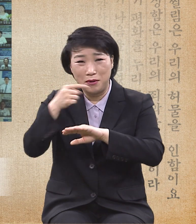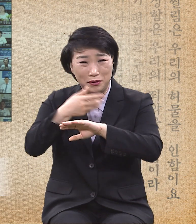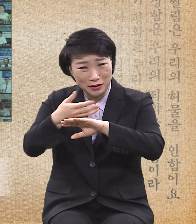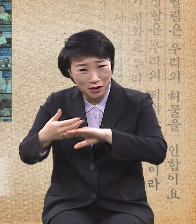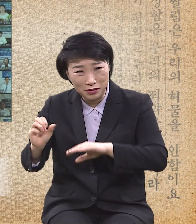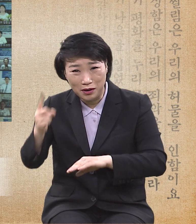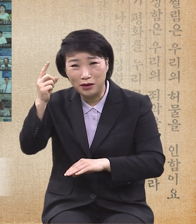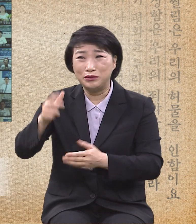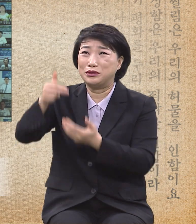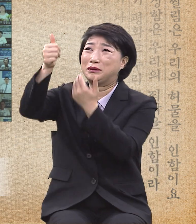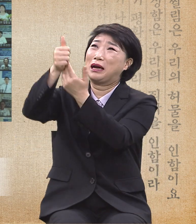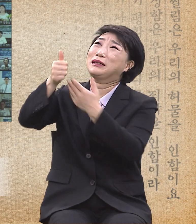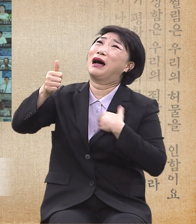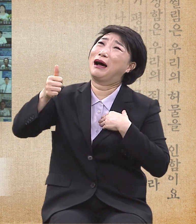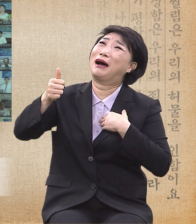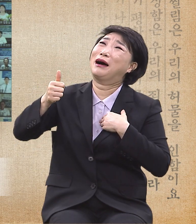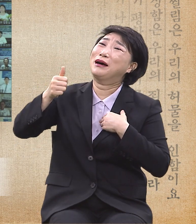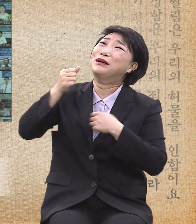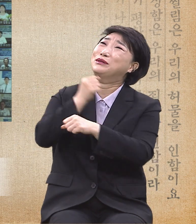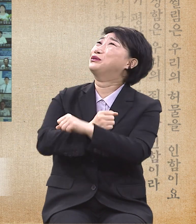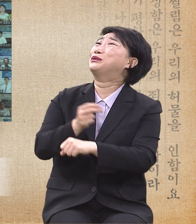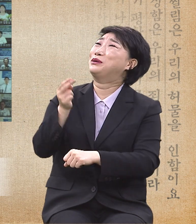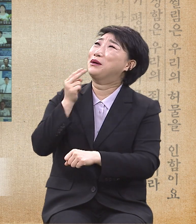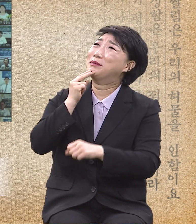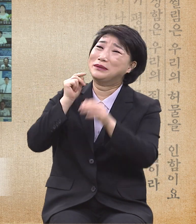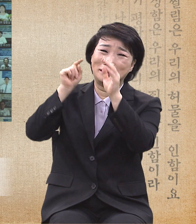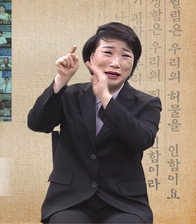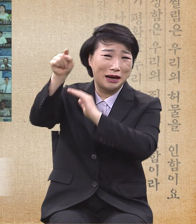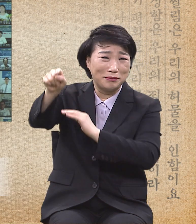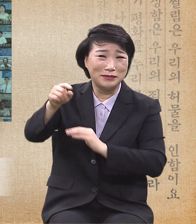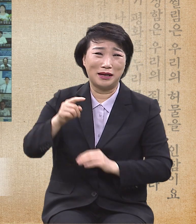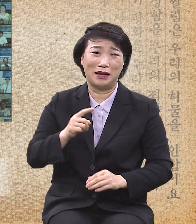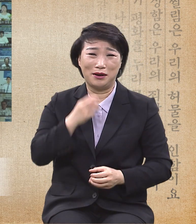말이에요. 거저간다. 응?